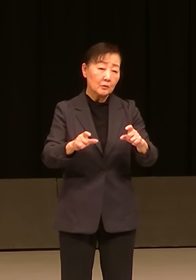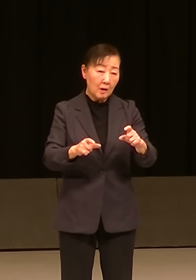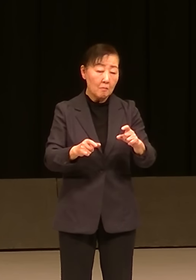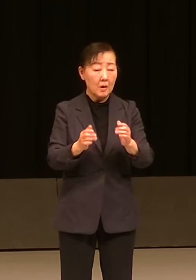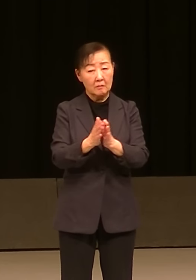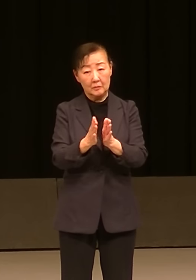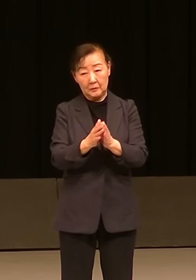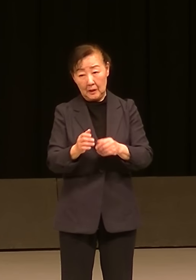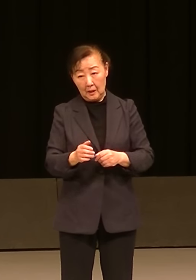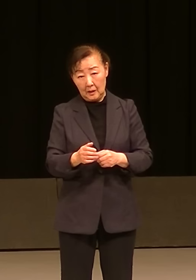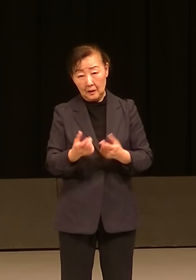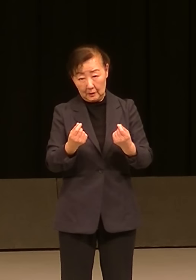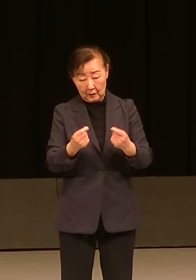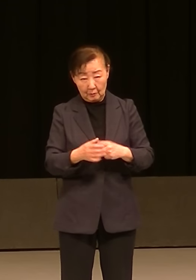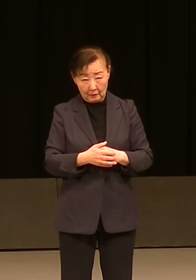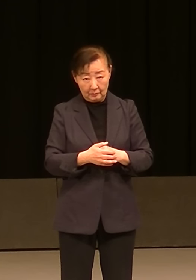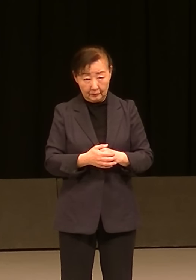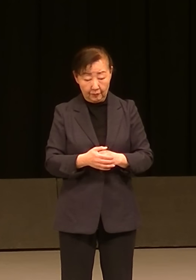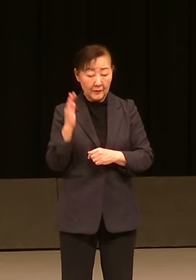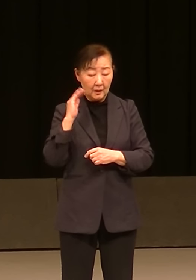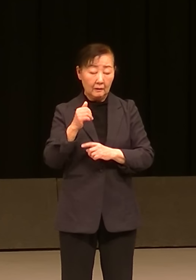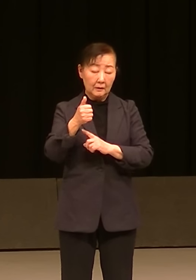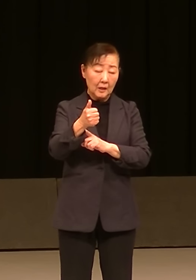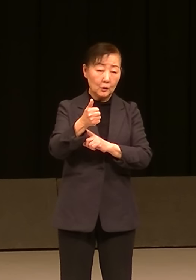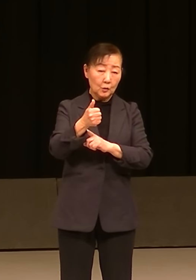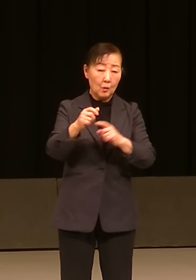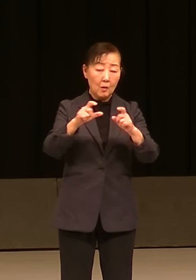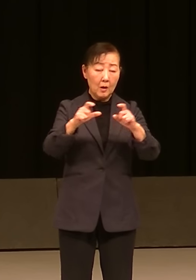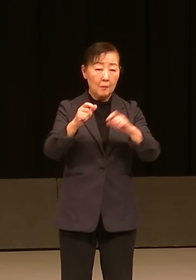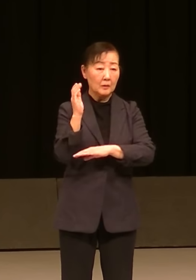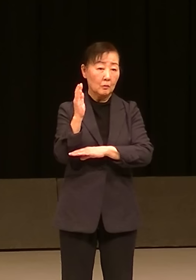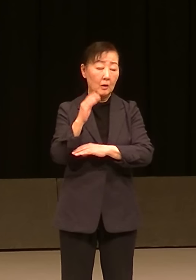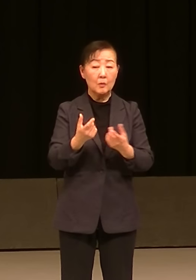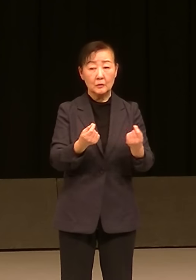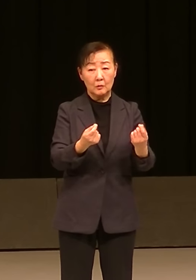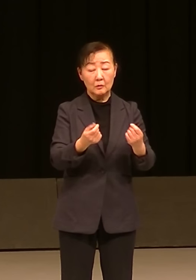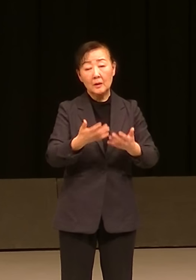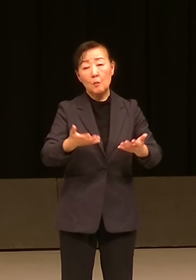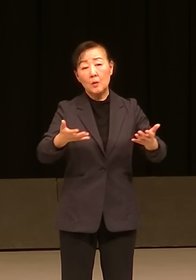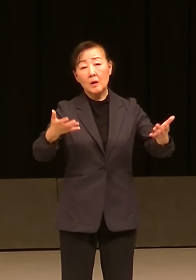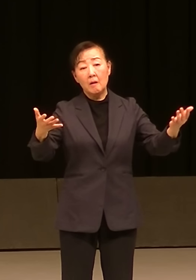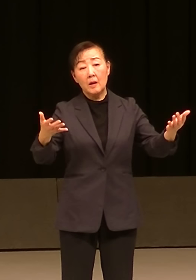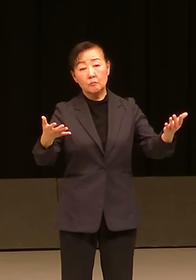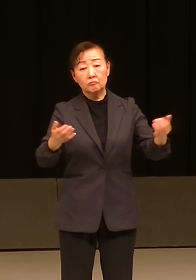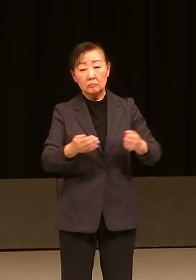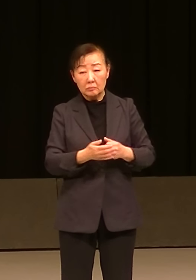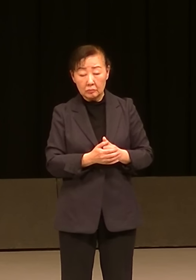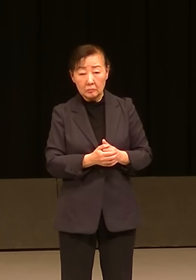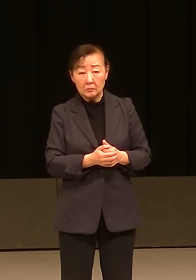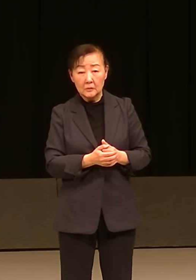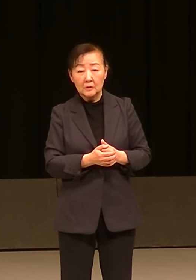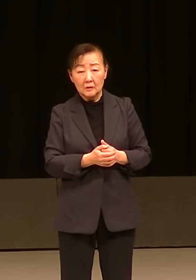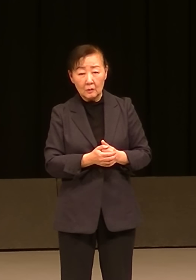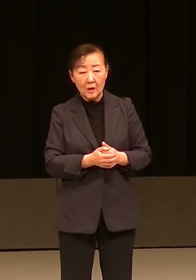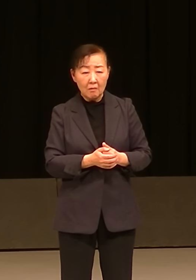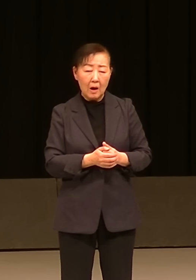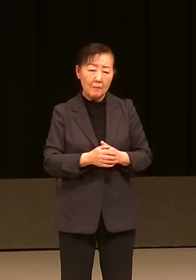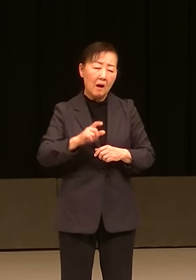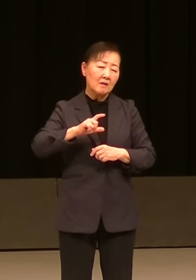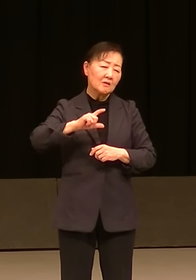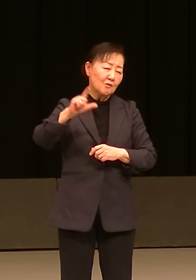大統領の一般教書演説でもそうですけど、そうやってまあ盛り上げるのはもう、上等行